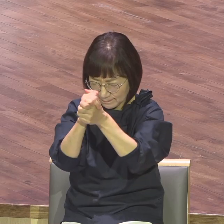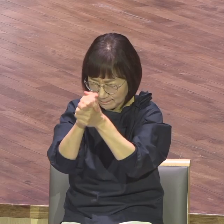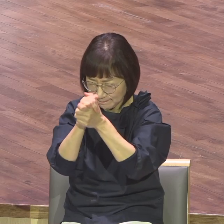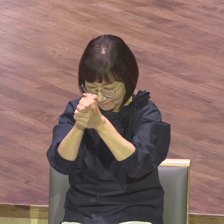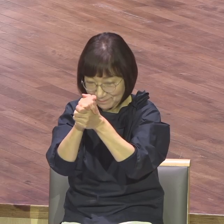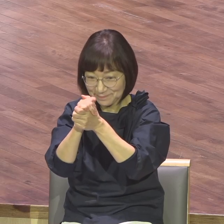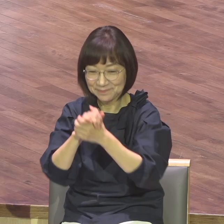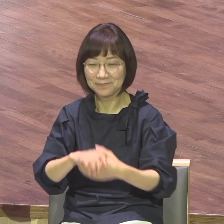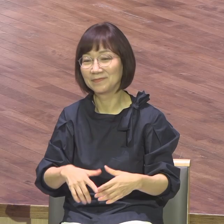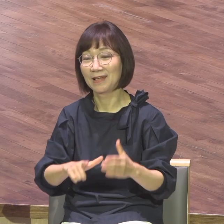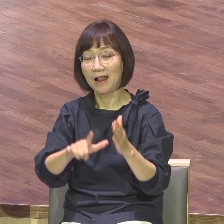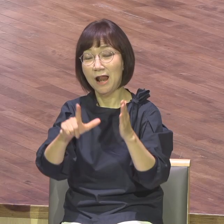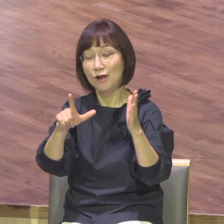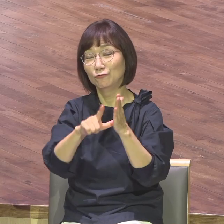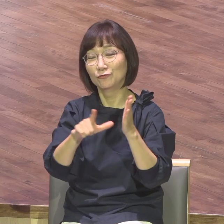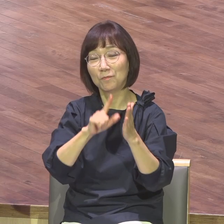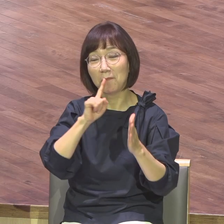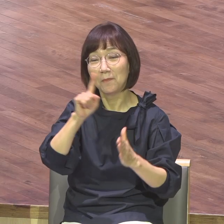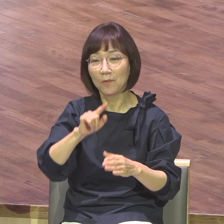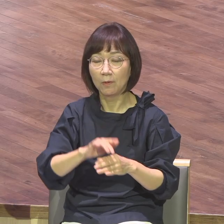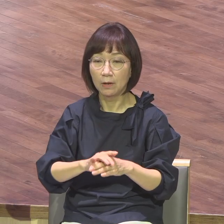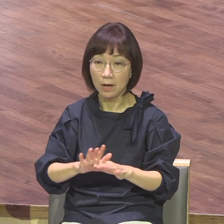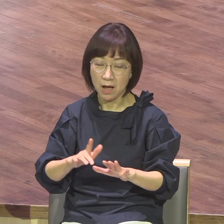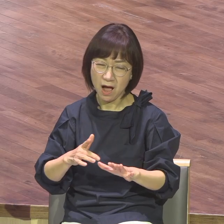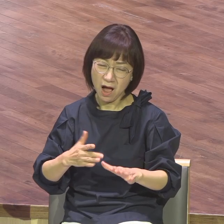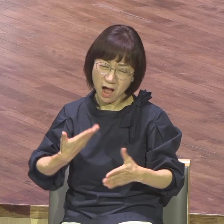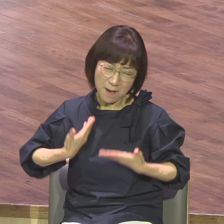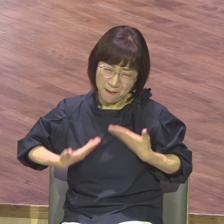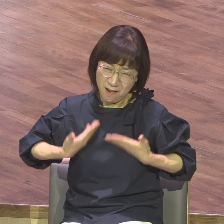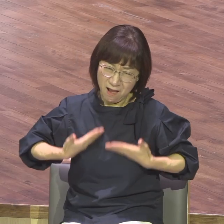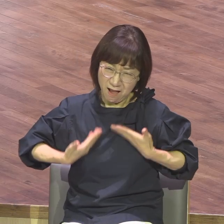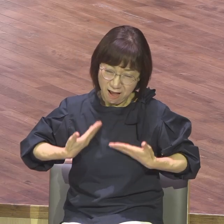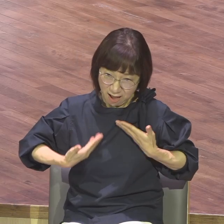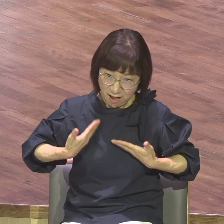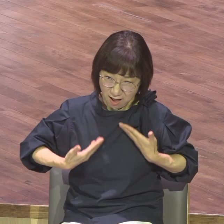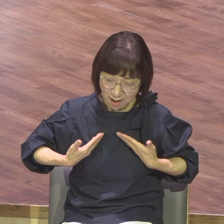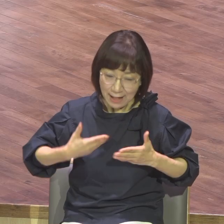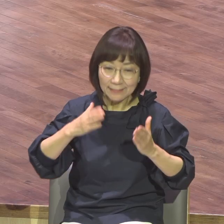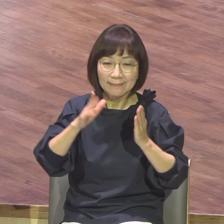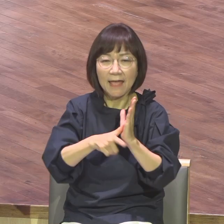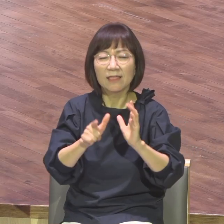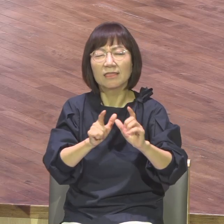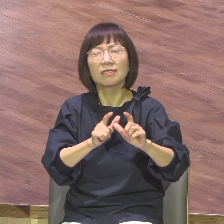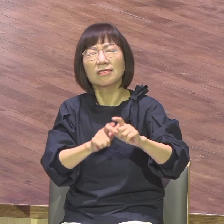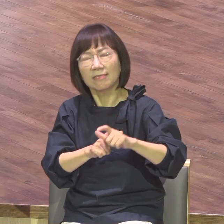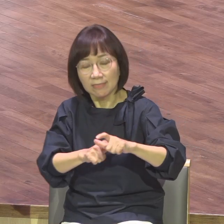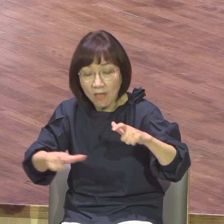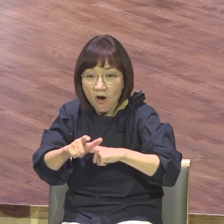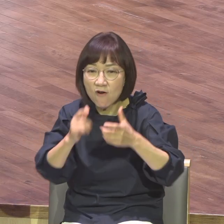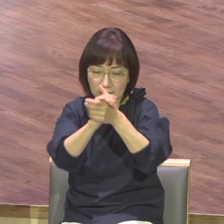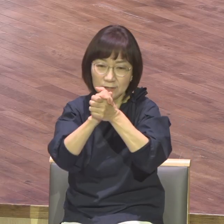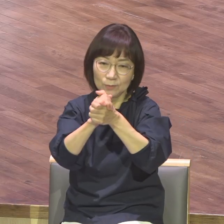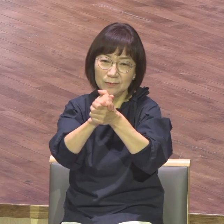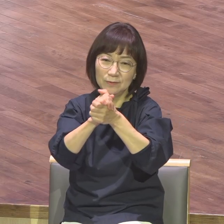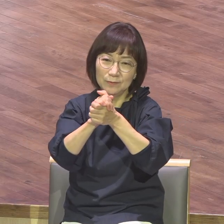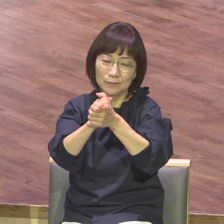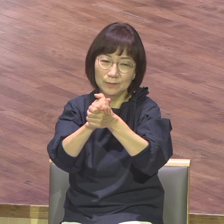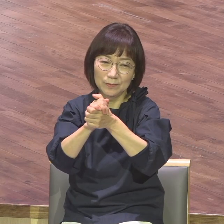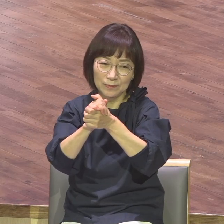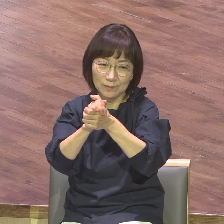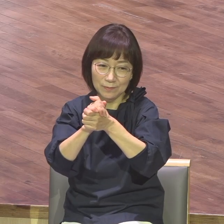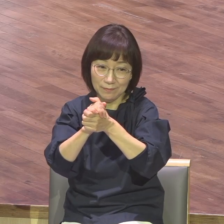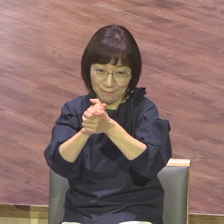노트가 이 말을 했어요. 할 일이 많은 날은 할 일이 많은 날은 바쁜 날은 보통 때보다 더 기도했다.